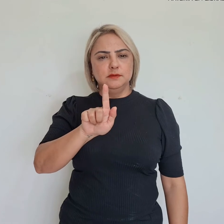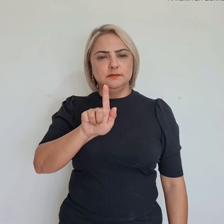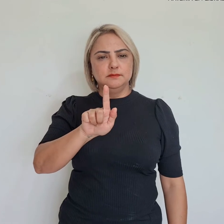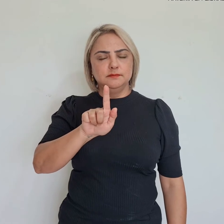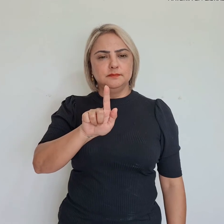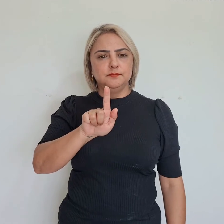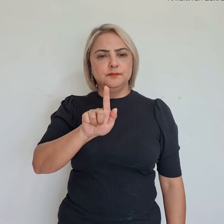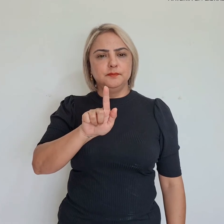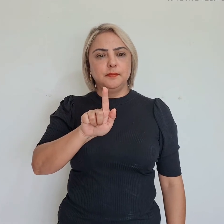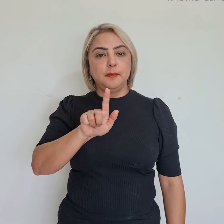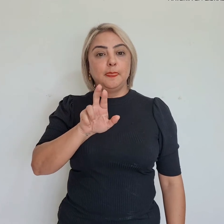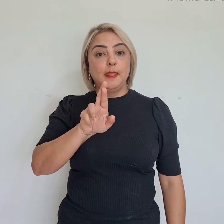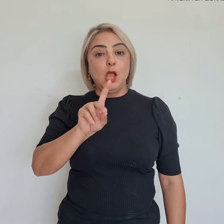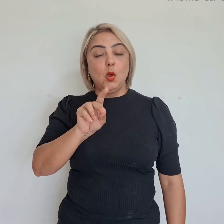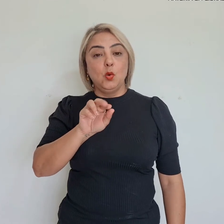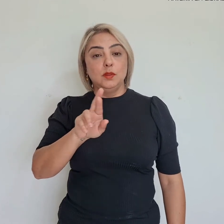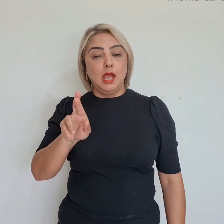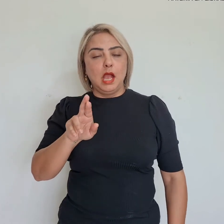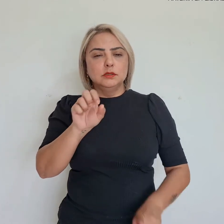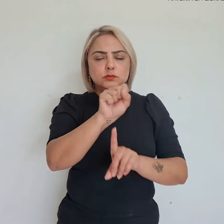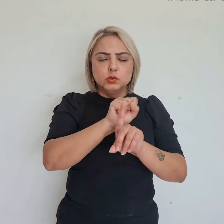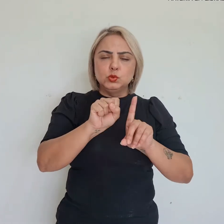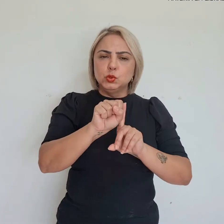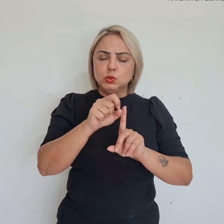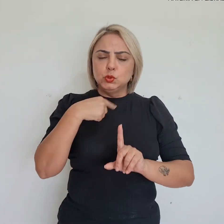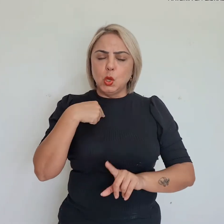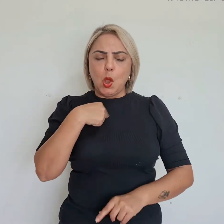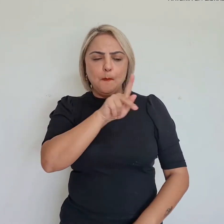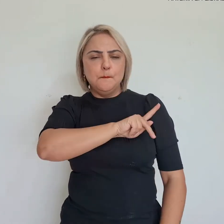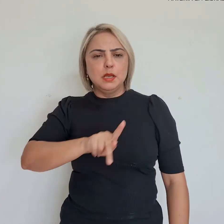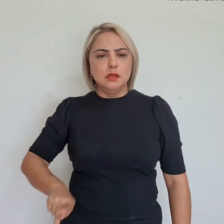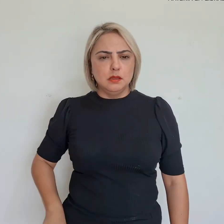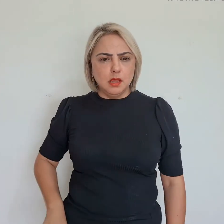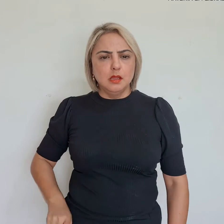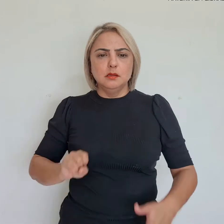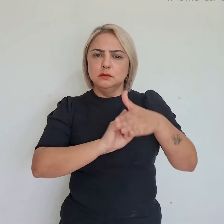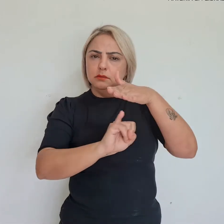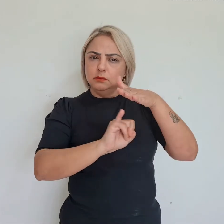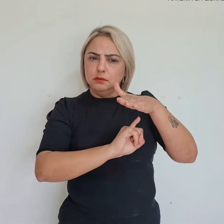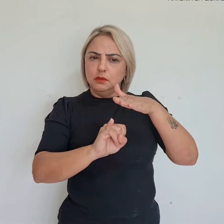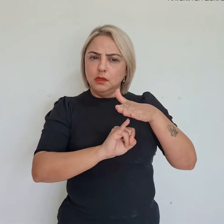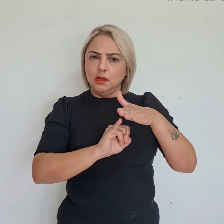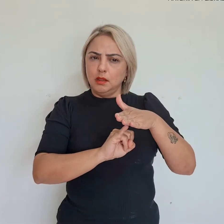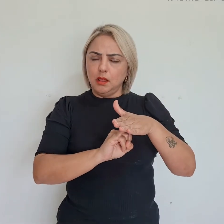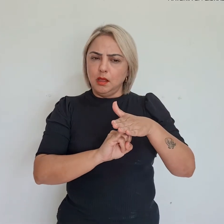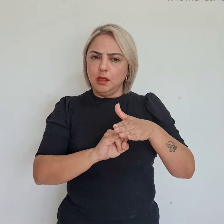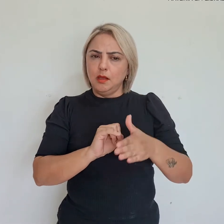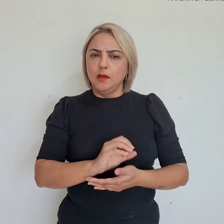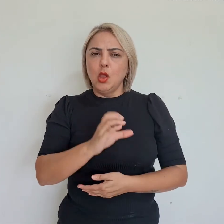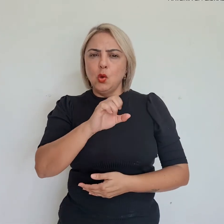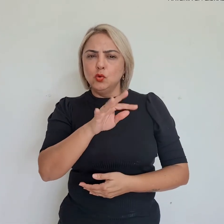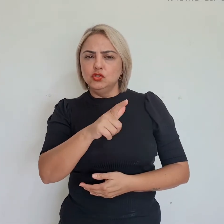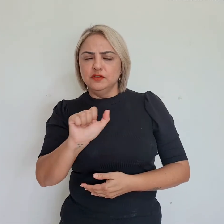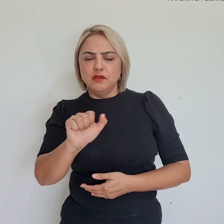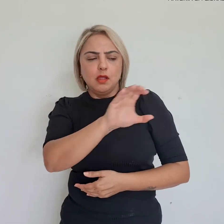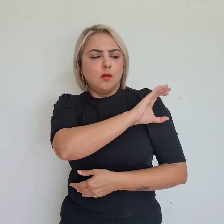Rudá Rissi, sociólogo, presidente do Instituto Cultivar e coordenador